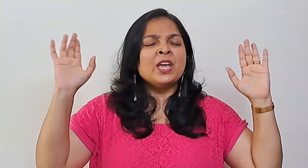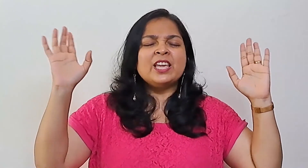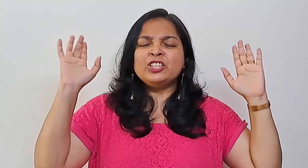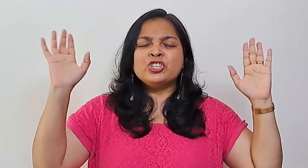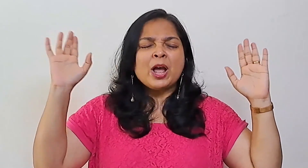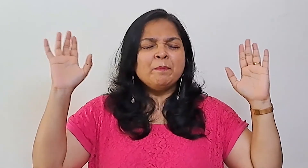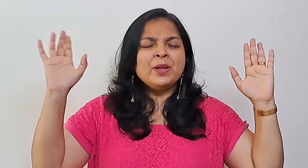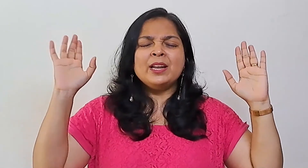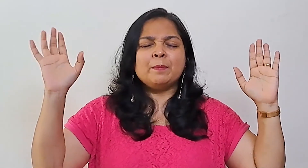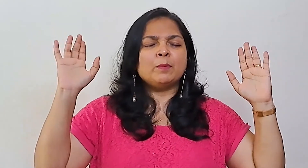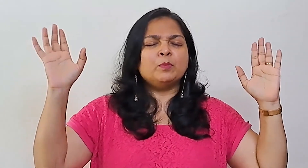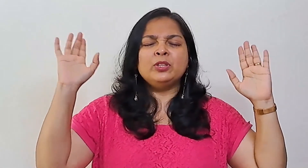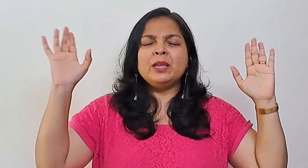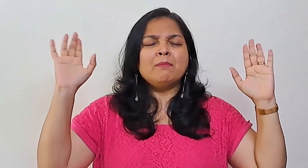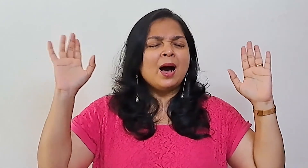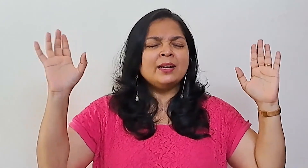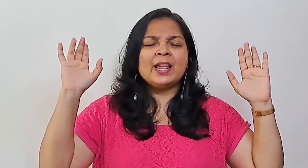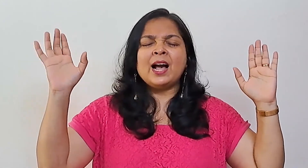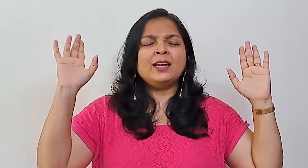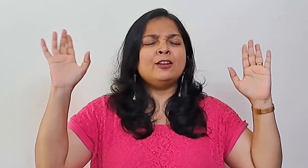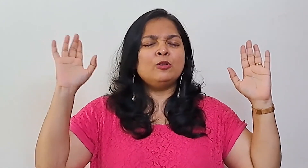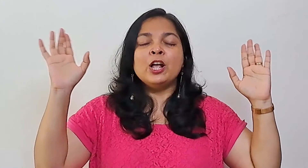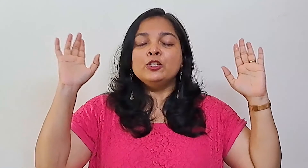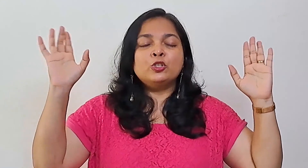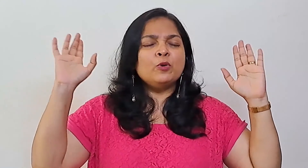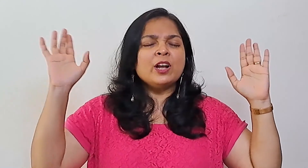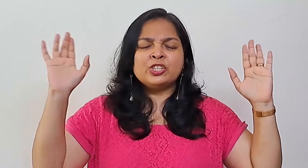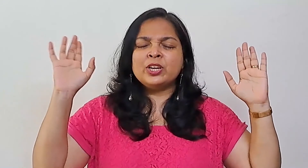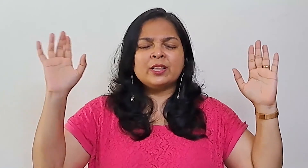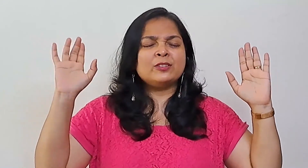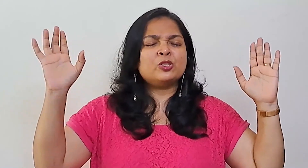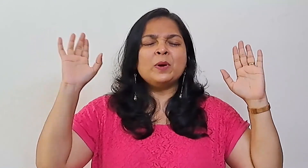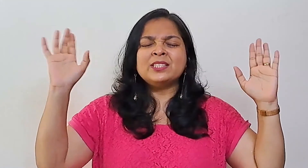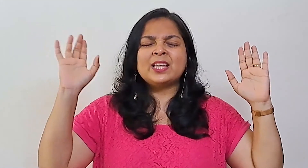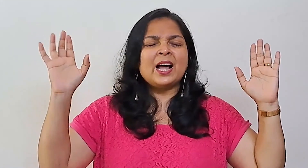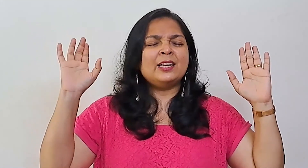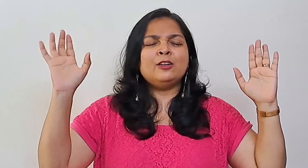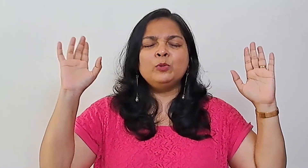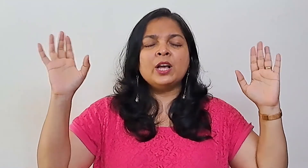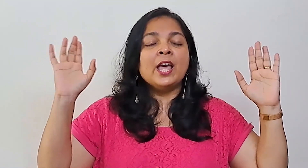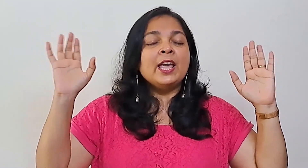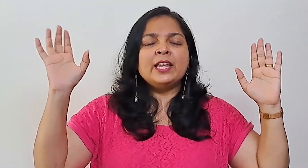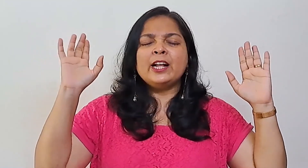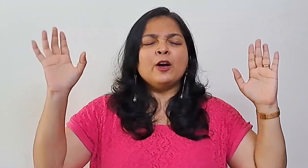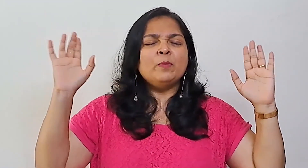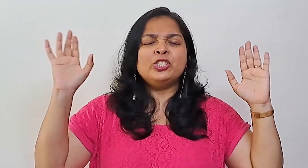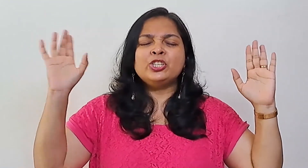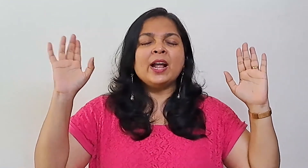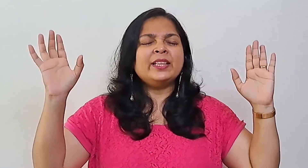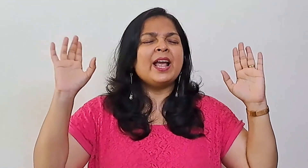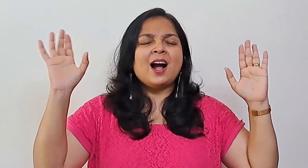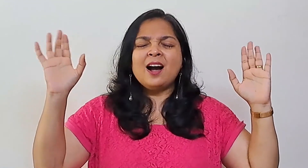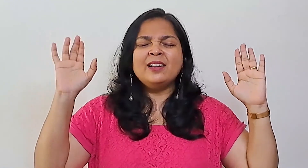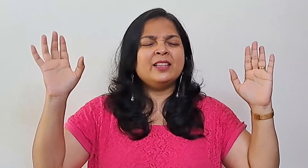ਇਹ ਚੈਂਪੀਅਨ ਆ, ਇਹ ਬੁੱਧੀਮਾਨ ਆ ਪਿਤਾ ਪਰਮੇਸ਼ਵਰ, ਇਹ ਸੁਰੱਖਿਅਤ ਹਨ, ਸਵਸਥ ਹਨ। ਹਾਲੇਲੂਇਆ। ਇਹਨਾਂ ਦੇ ਘਰਾਂ ਵਿੱਚ ਸ਼ਾਂਤੀ